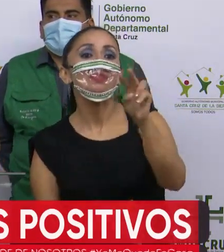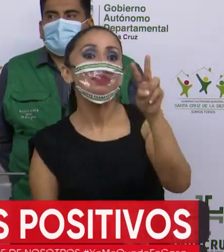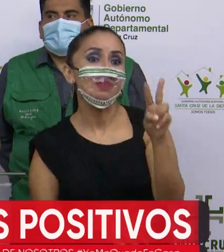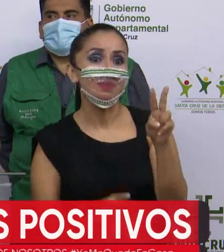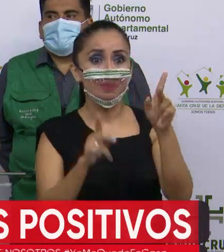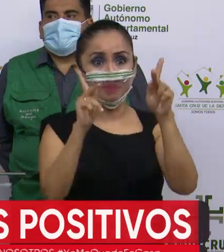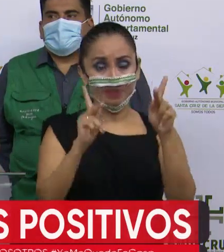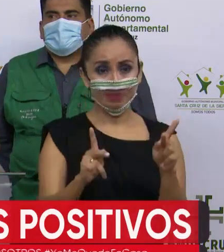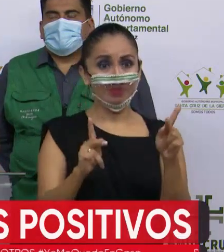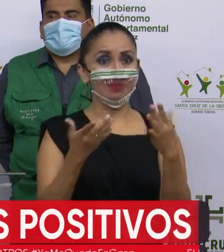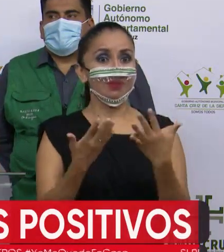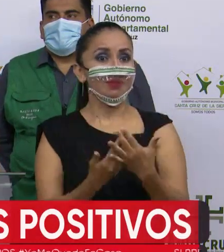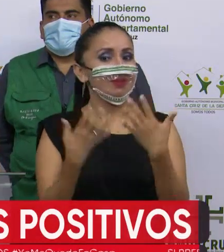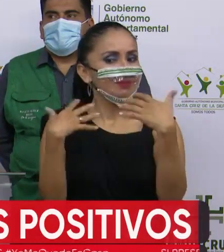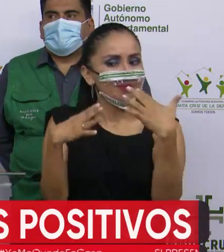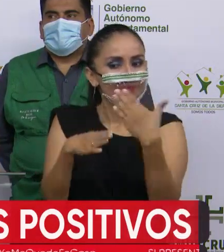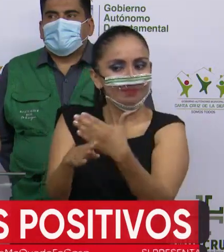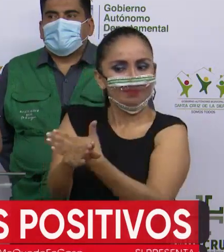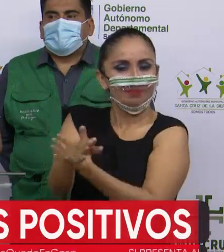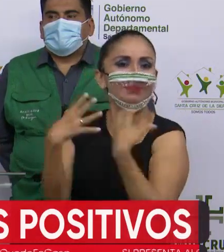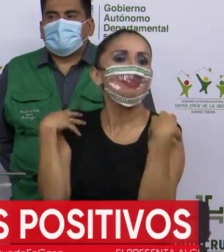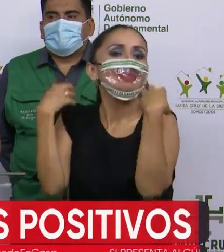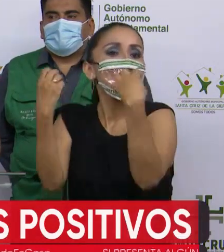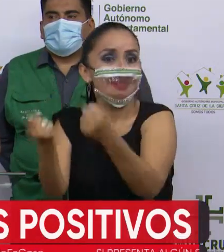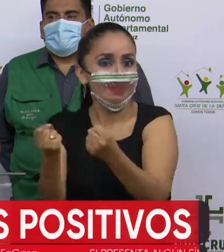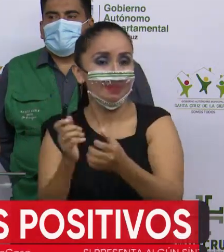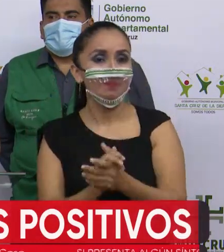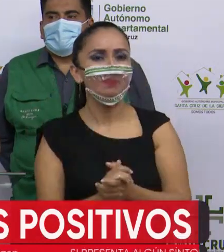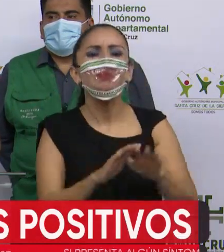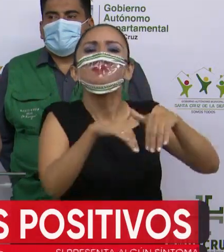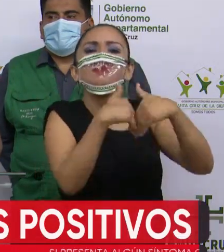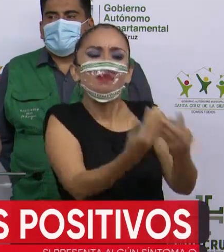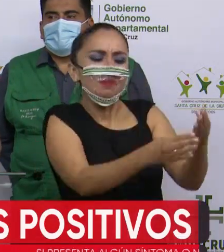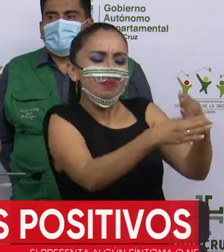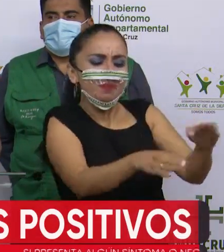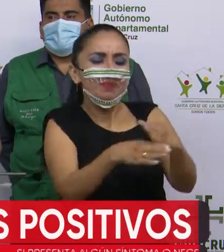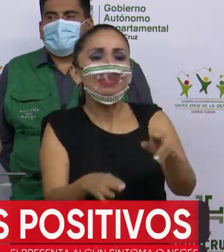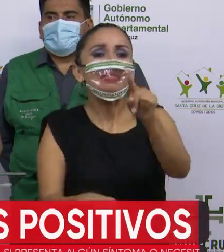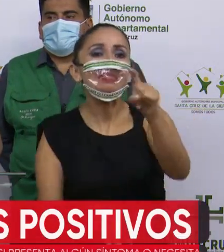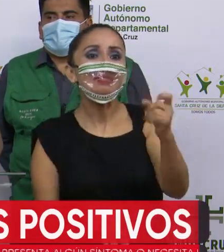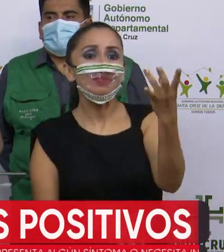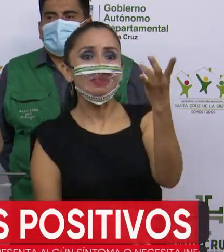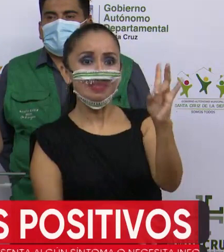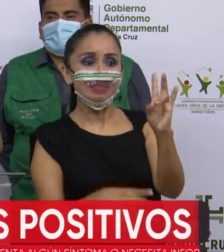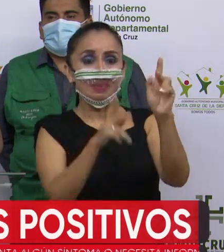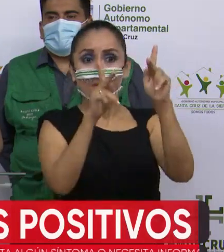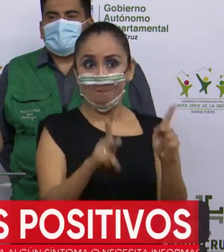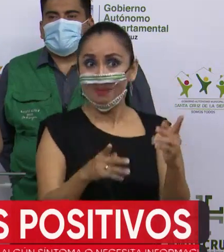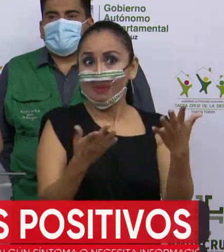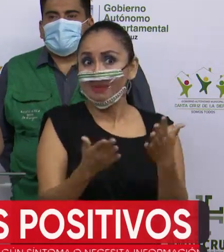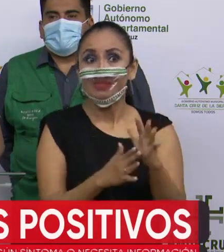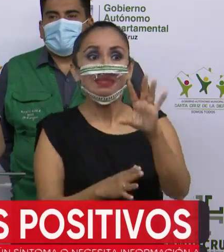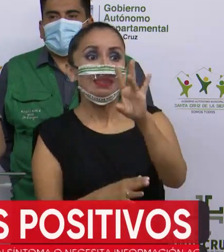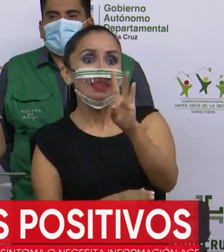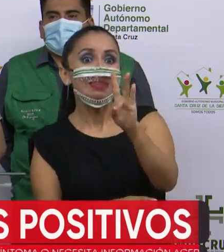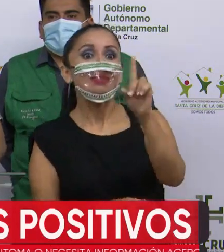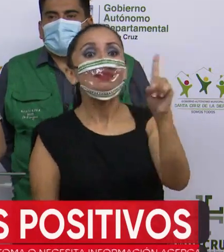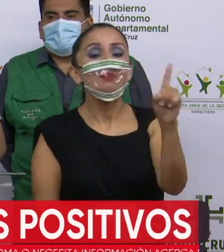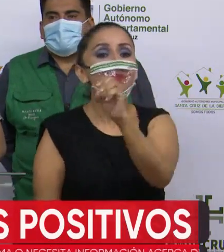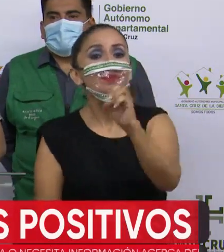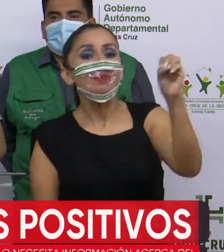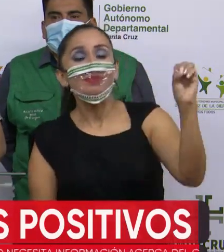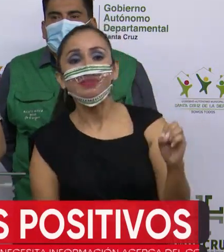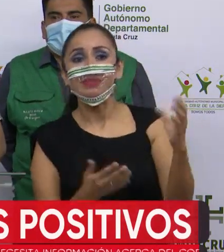34.882 pacientes ya recuperados. En esta distribución de los 117, el